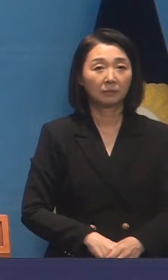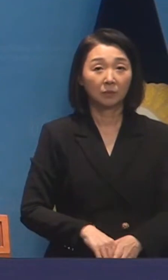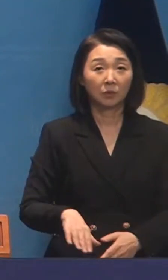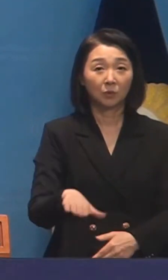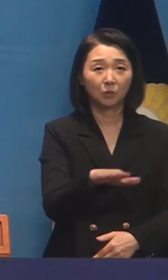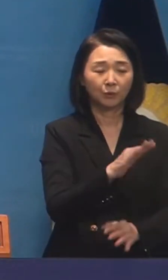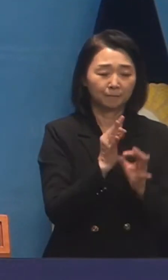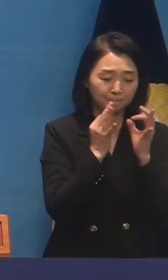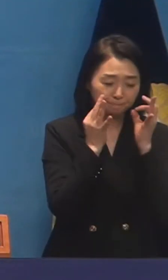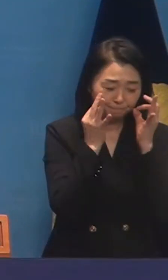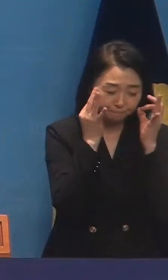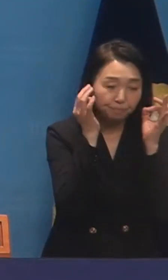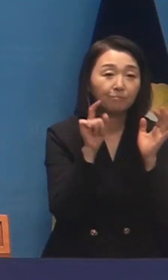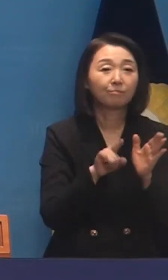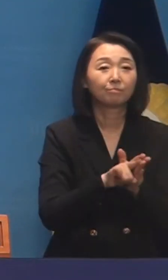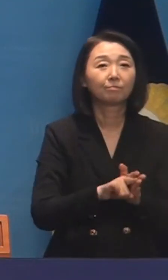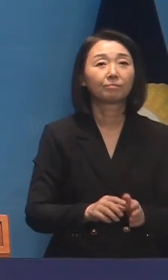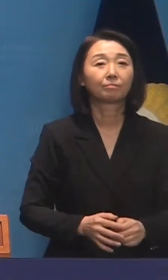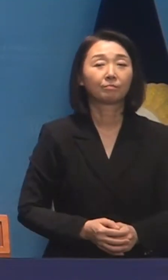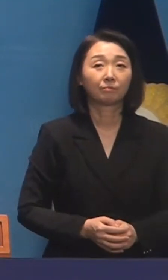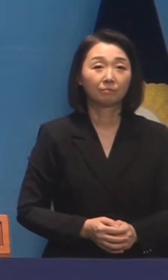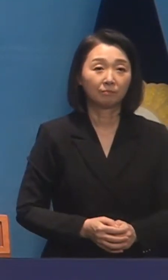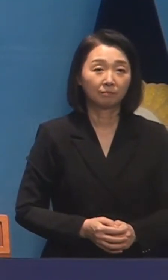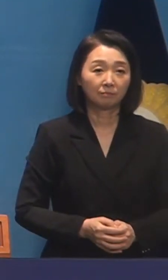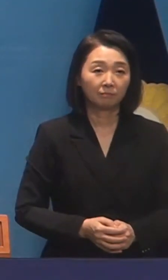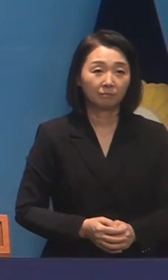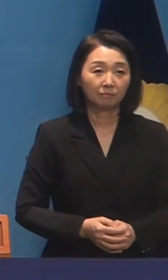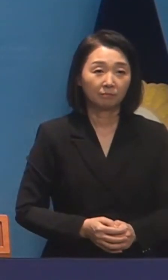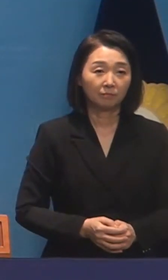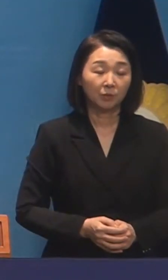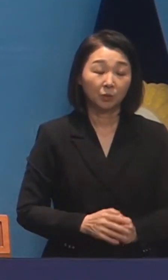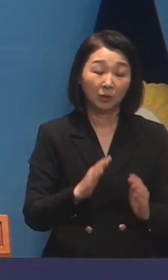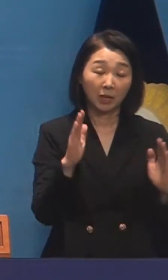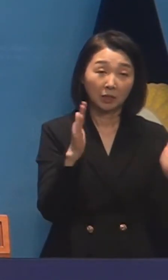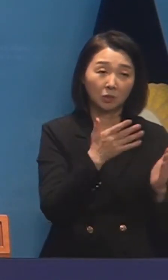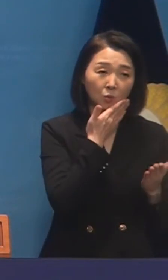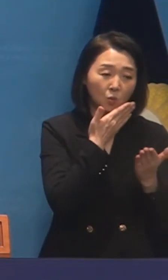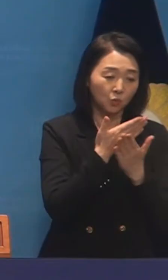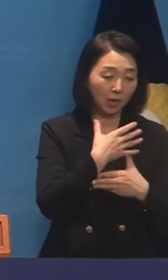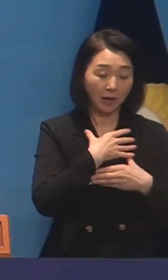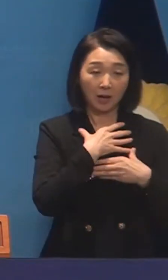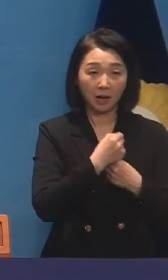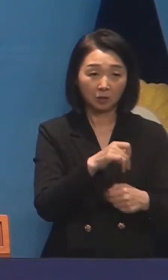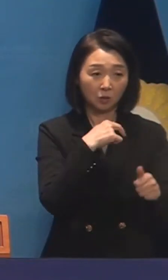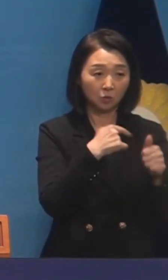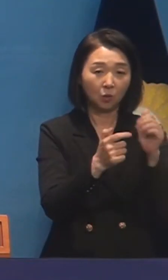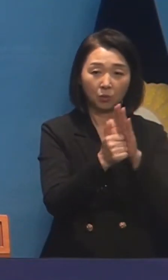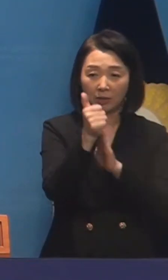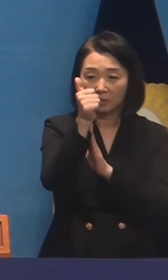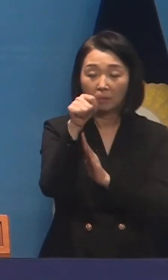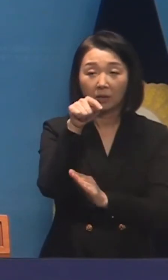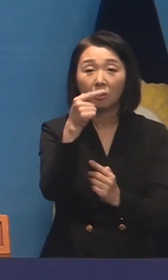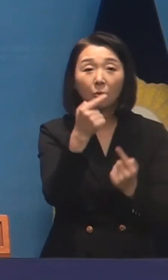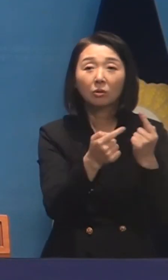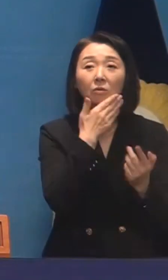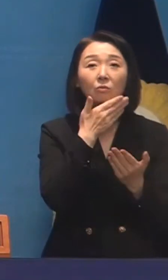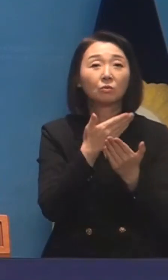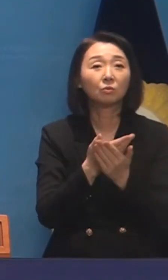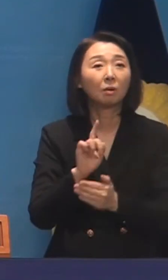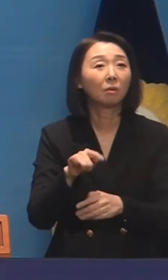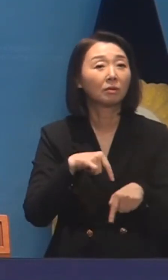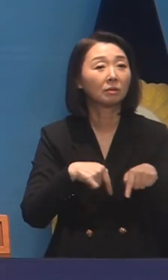우리는 간절히 믿습니다. 아이들의 소중한 생명과 안전, 교육과 희망보다 더